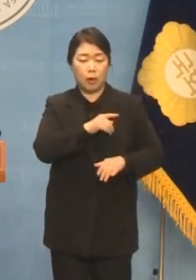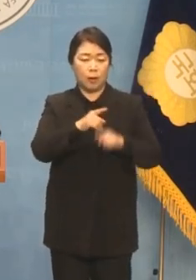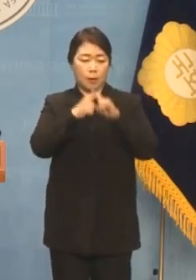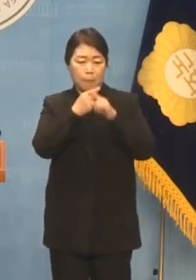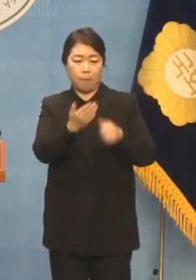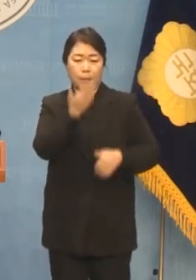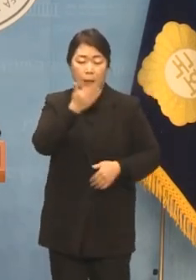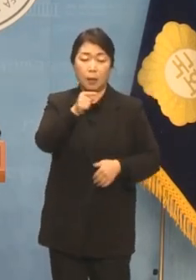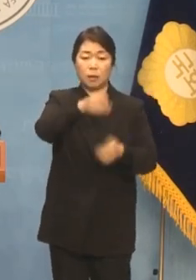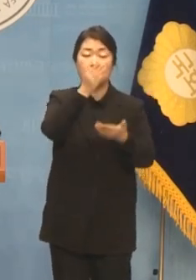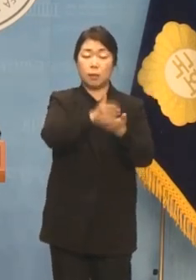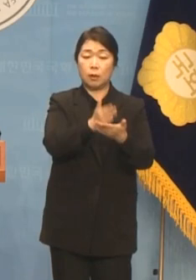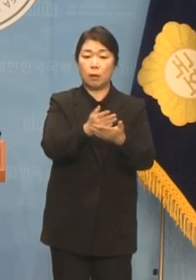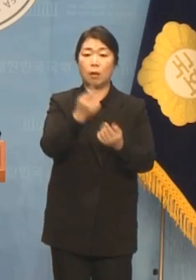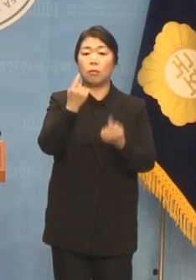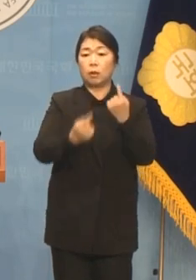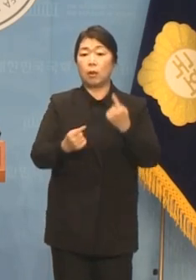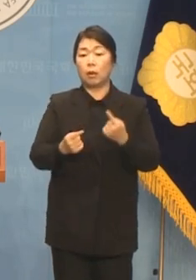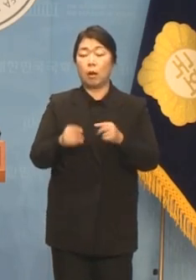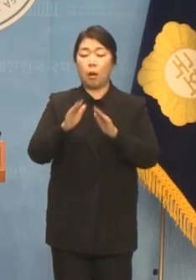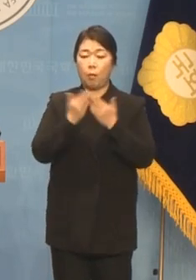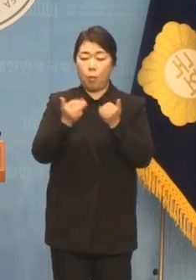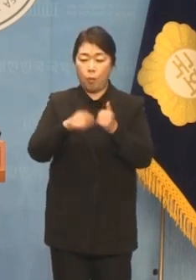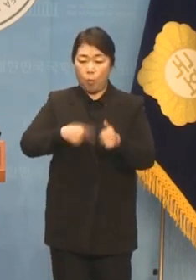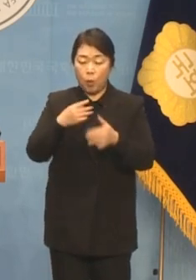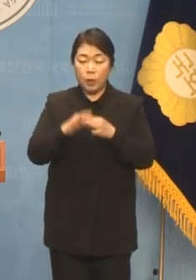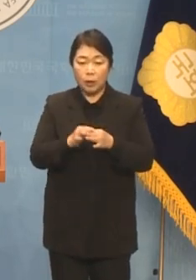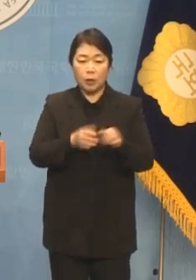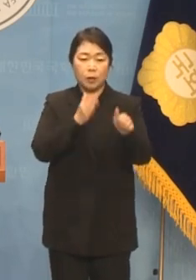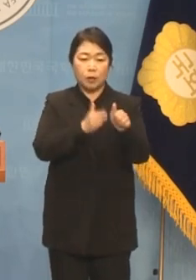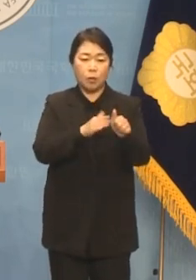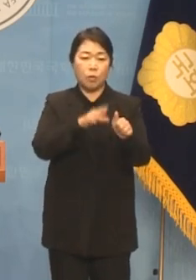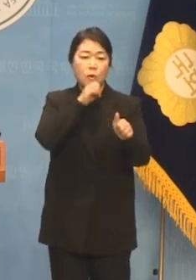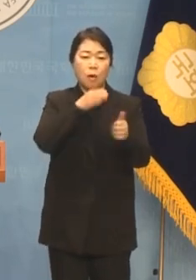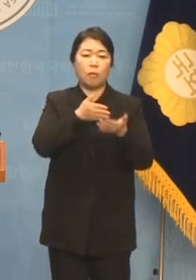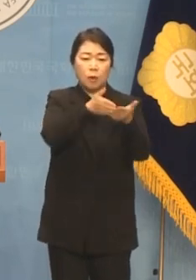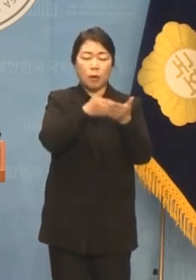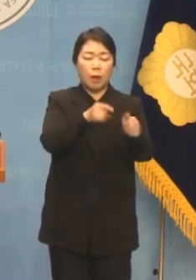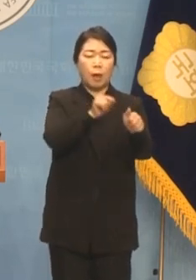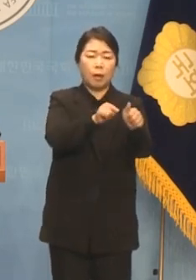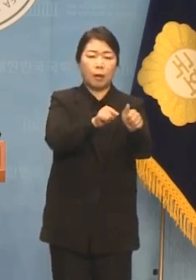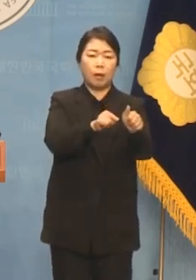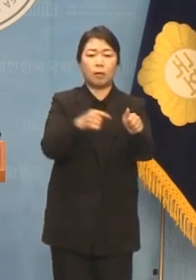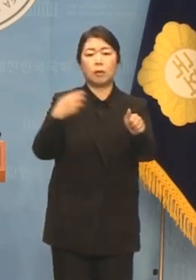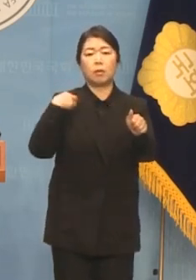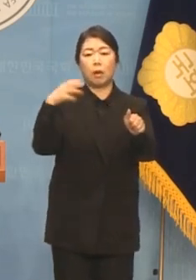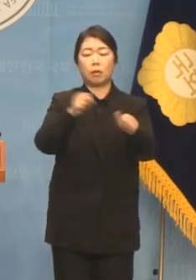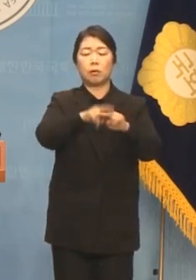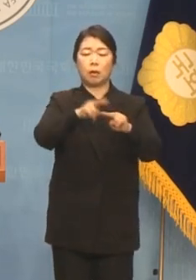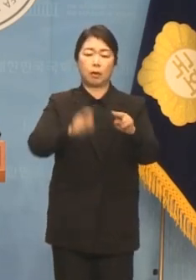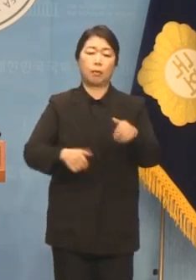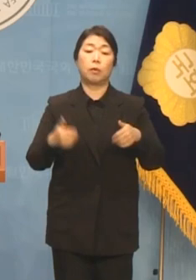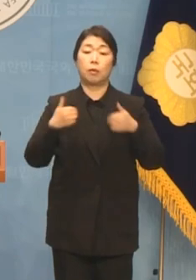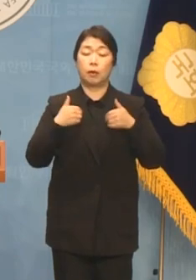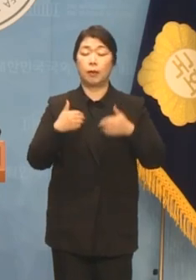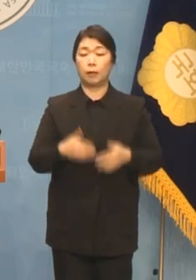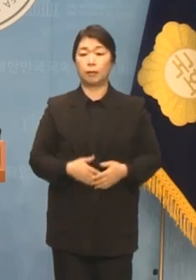전에 자신의 청부 민원 의혹부터 책임지고 즉각 사태 해야